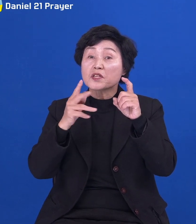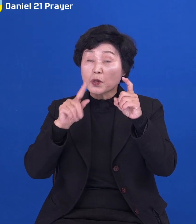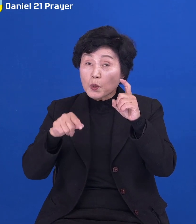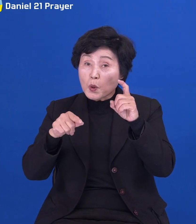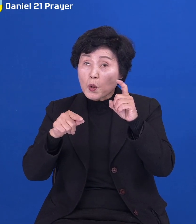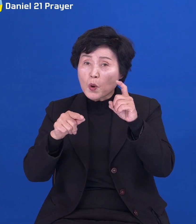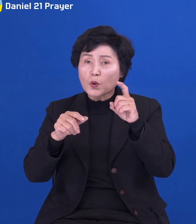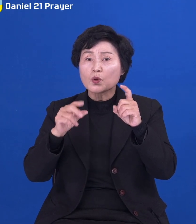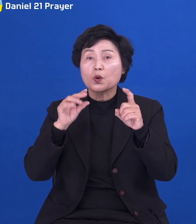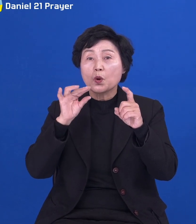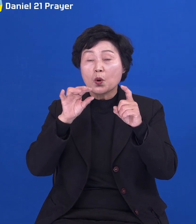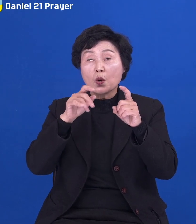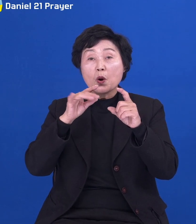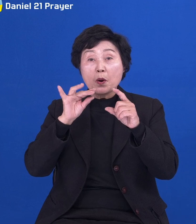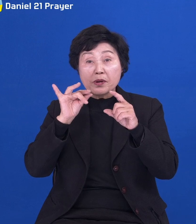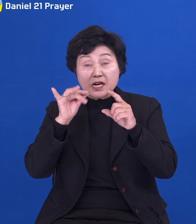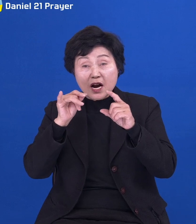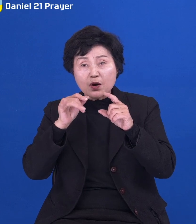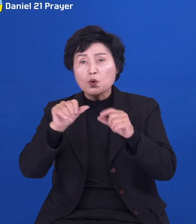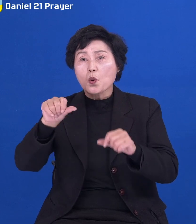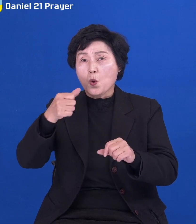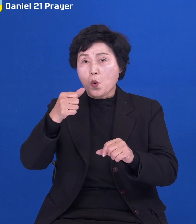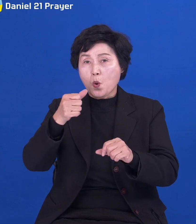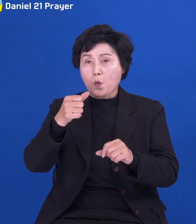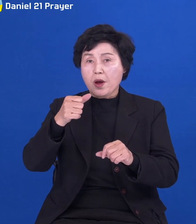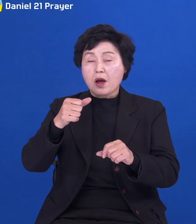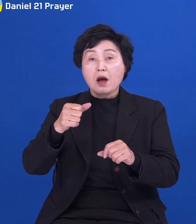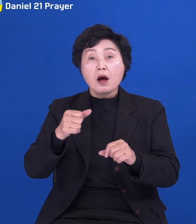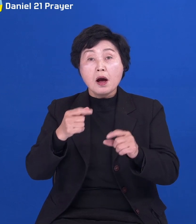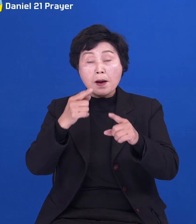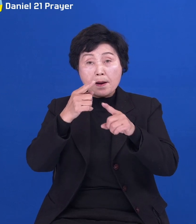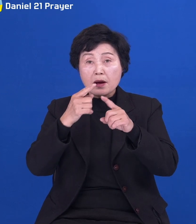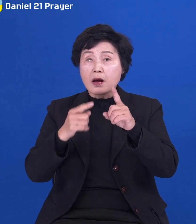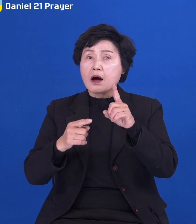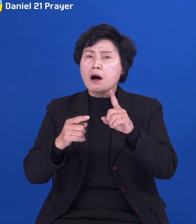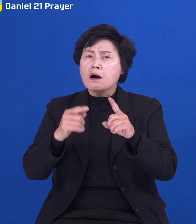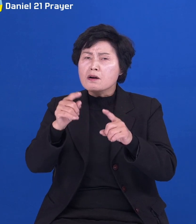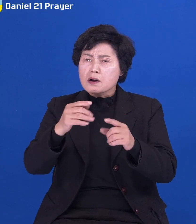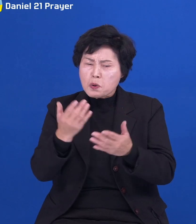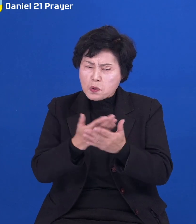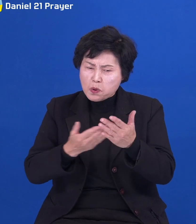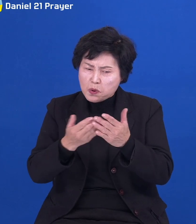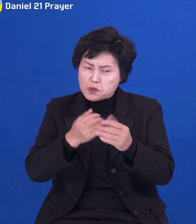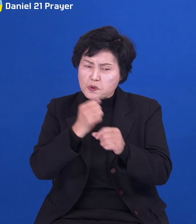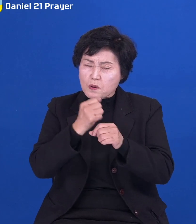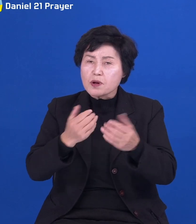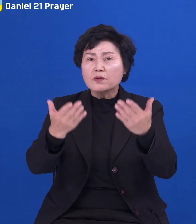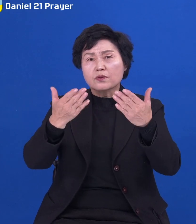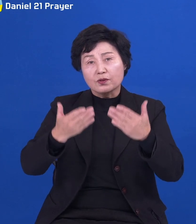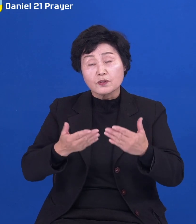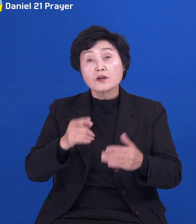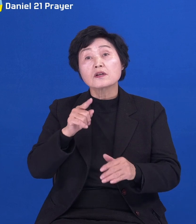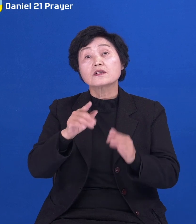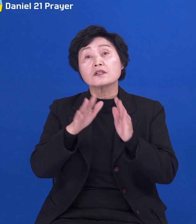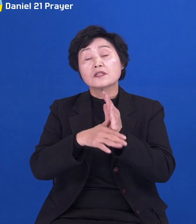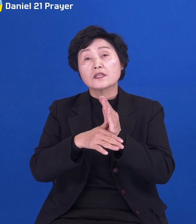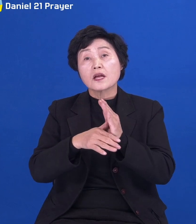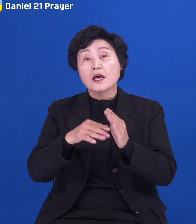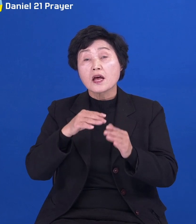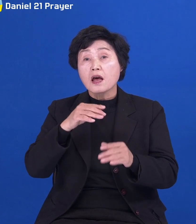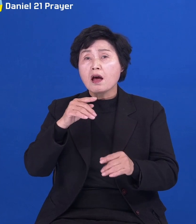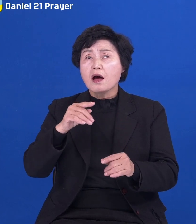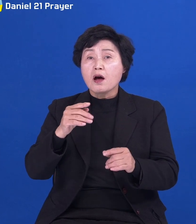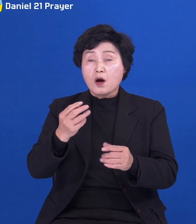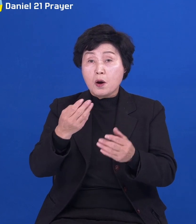죽을 써주었어요. 국가로부터 이제 식량을 받아야 하는데 그 당시 북한에서는 학원에다 보고 너희가